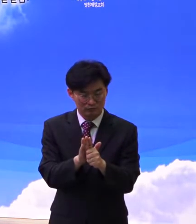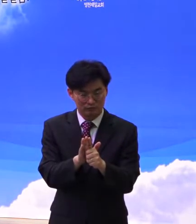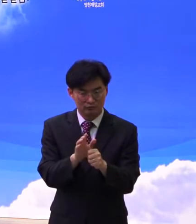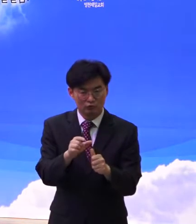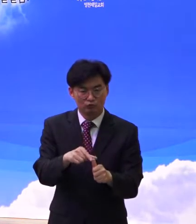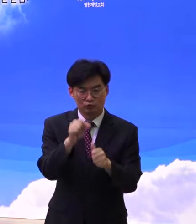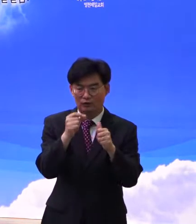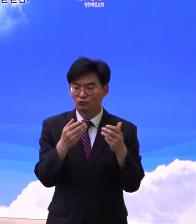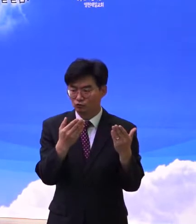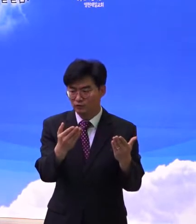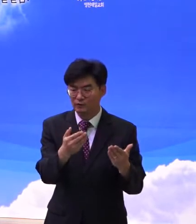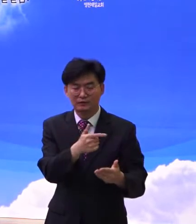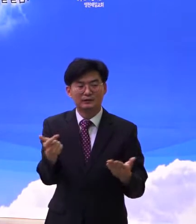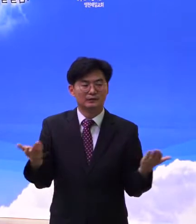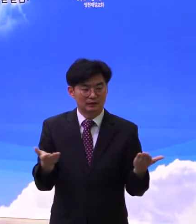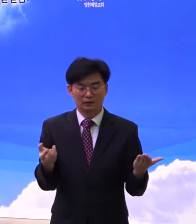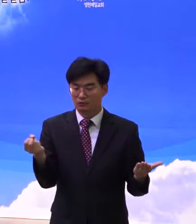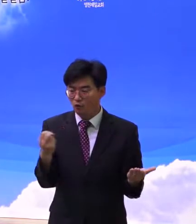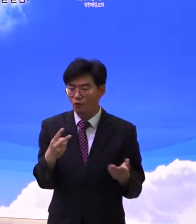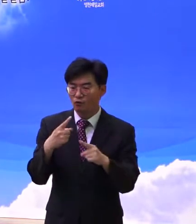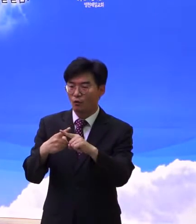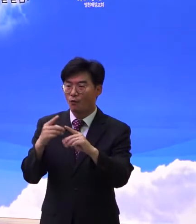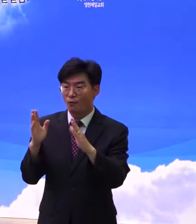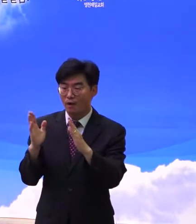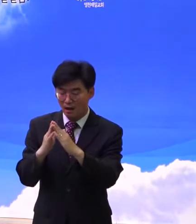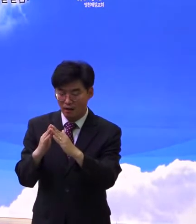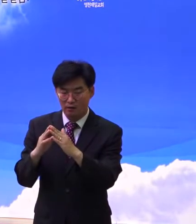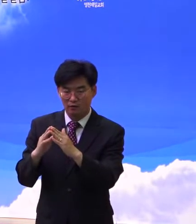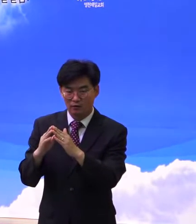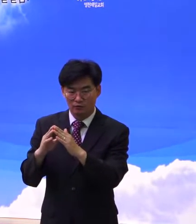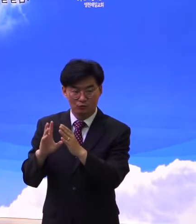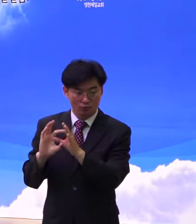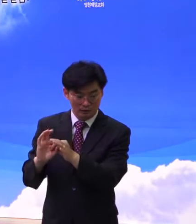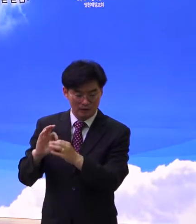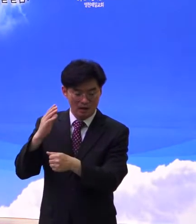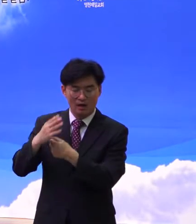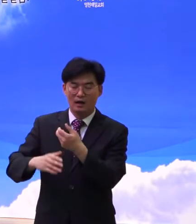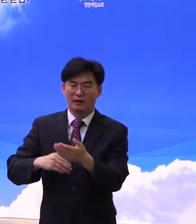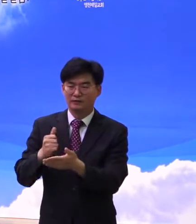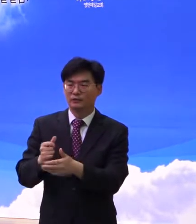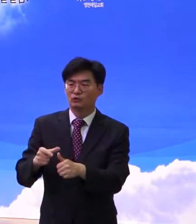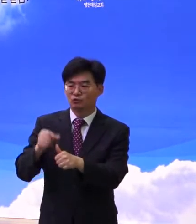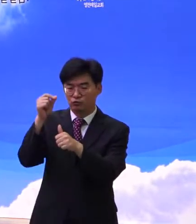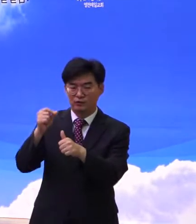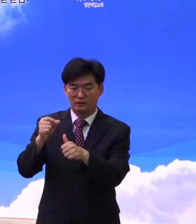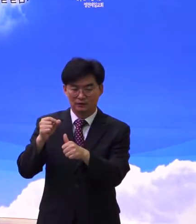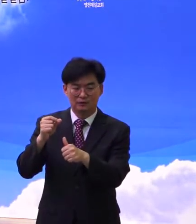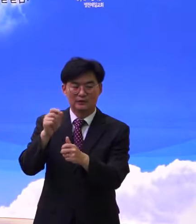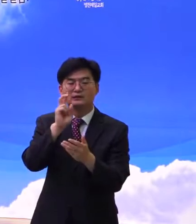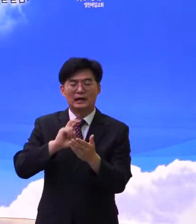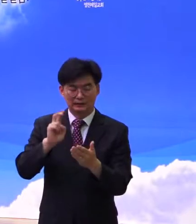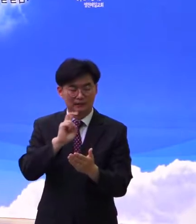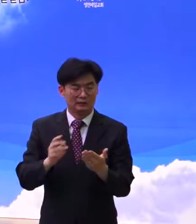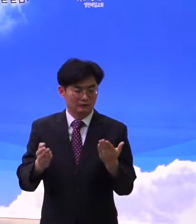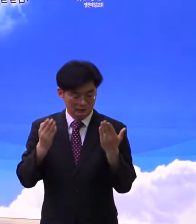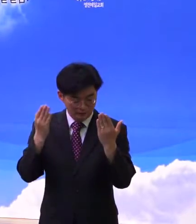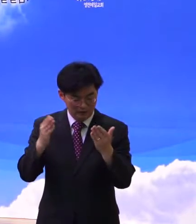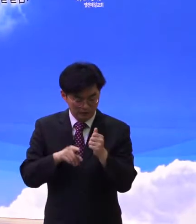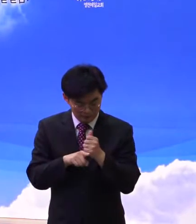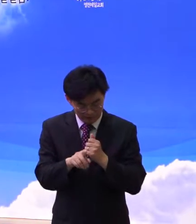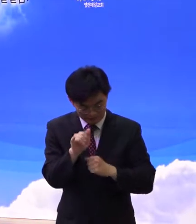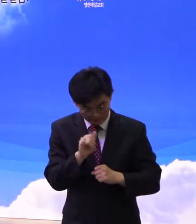그것은 교회로 하여금 이 하나님의 구원을 자랑하고 감사하고 찬양하게 하는 것이다